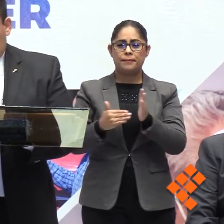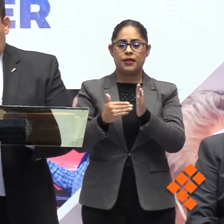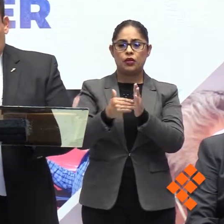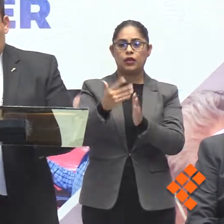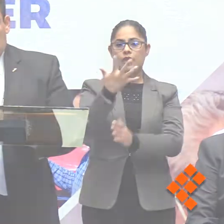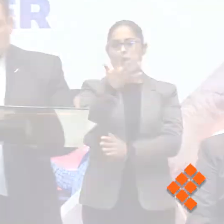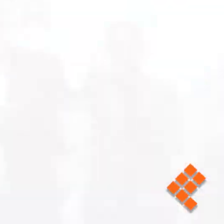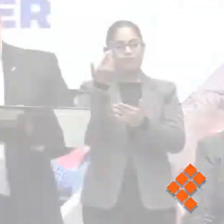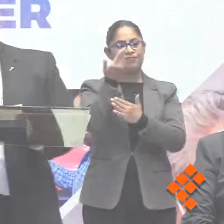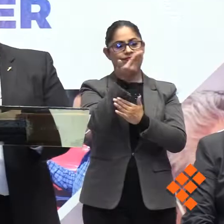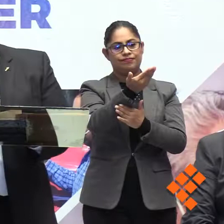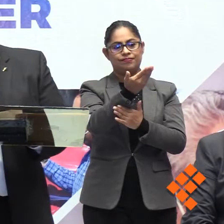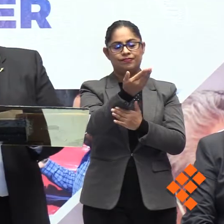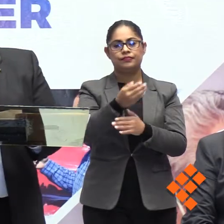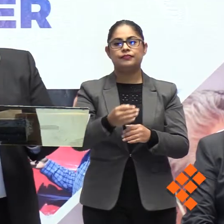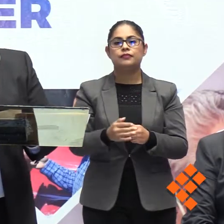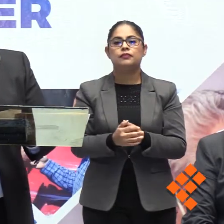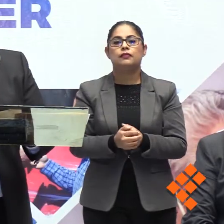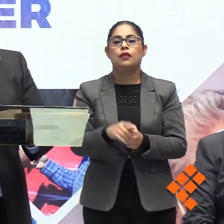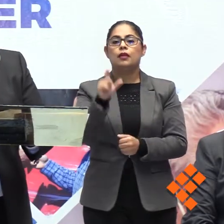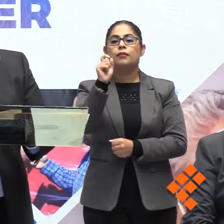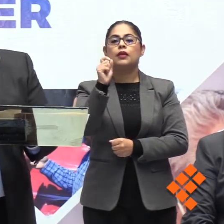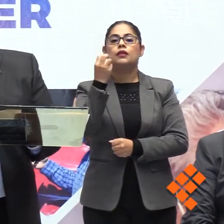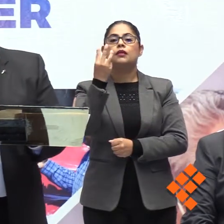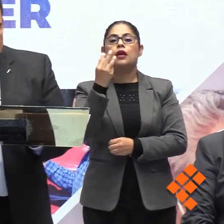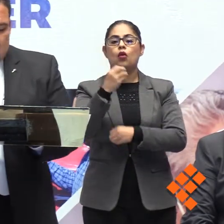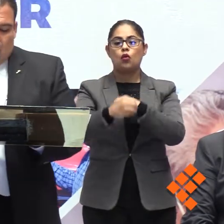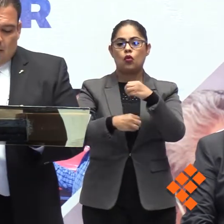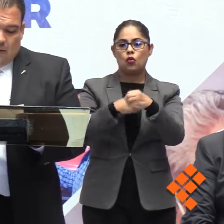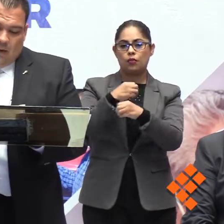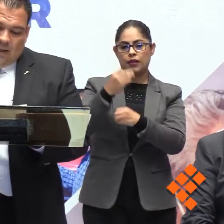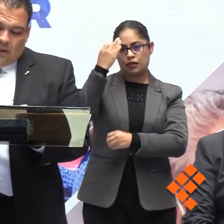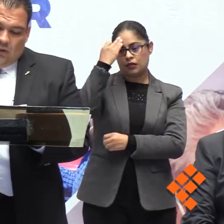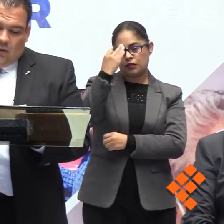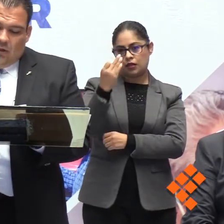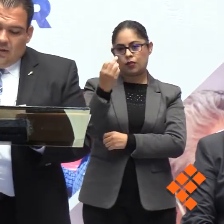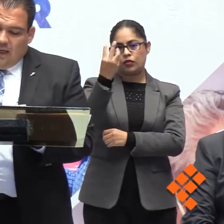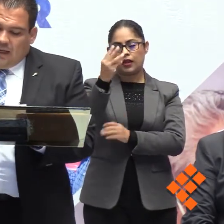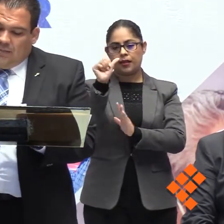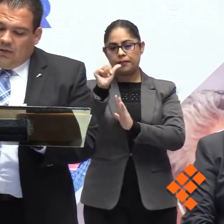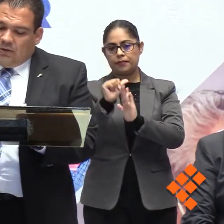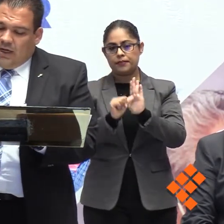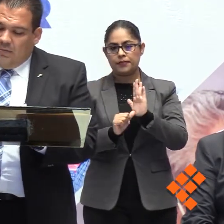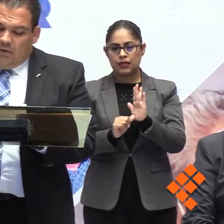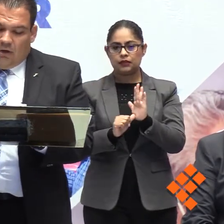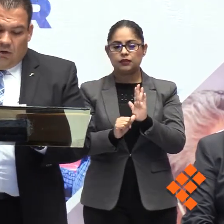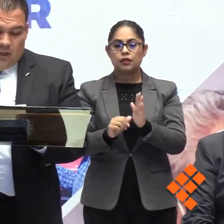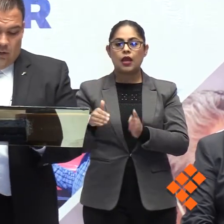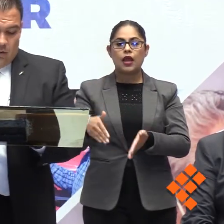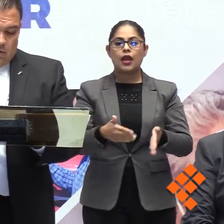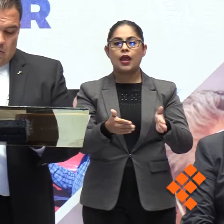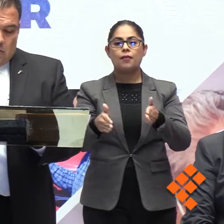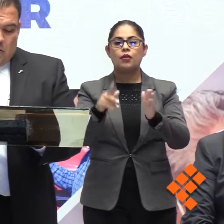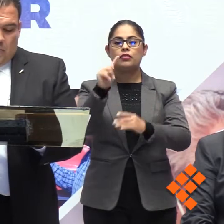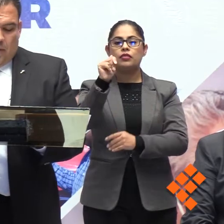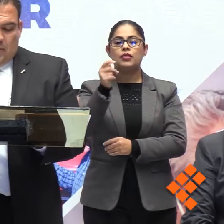2,500,000 pesos. En 23 obras, en 3 meses, rehabilitación del camino Tarímbaro al